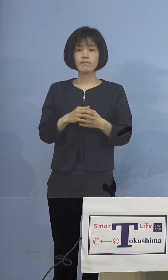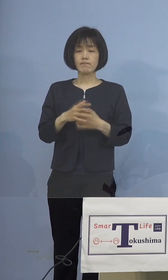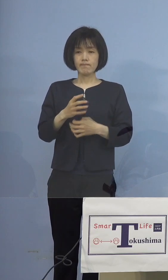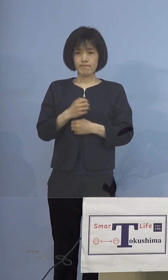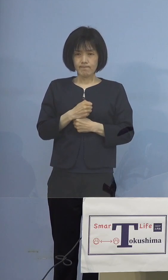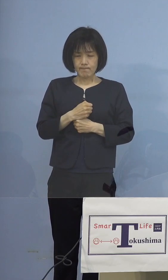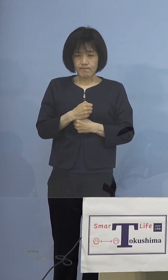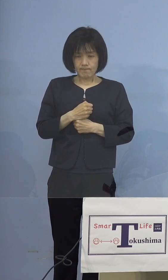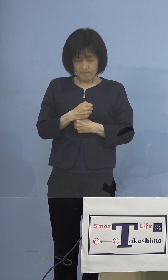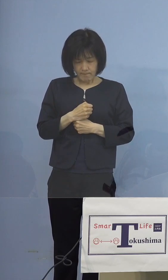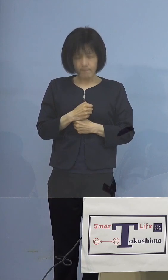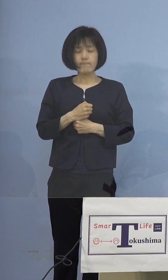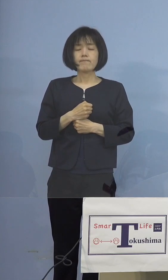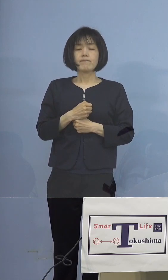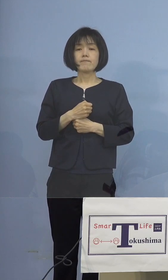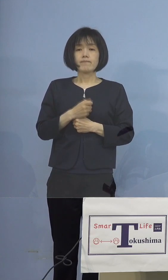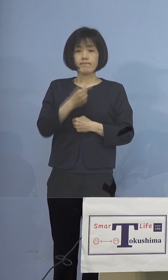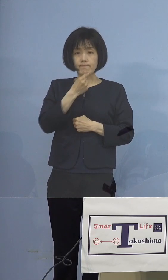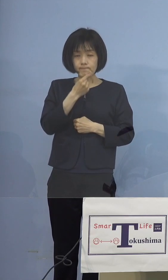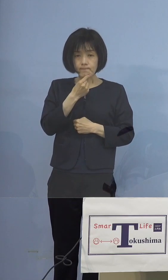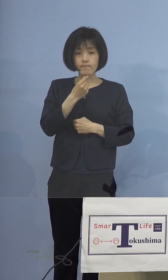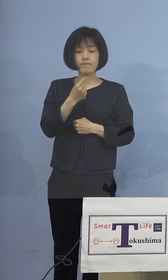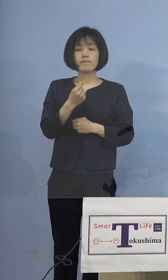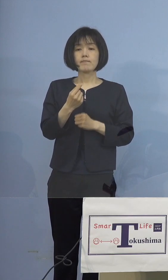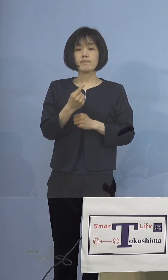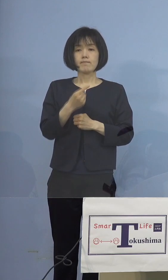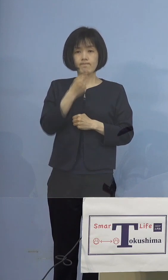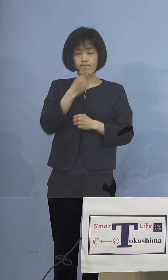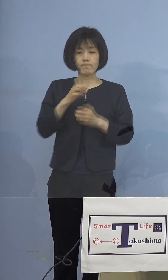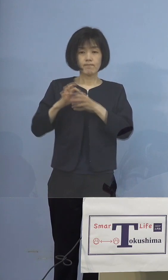感を持って対策を推進してまいります。